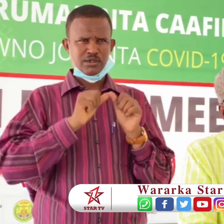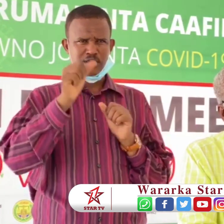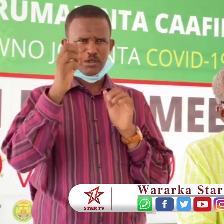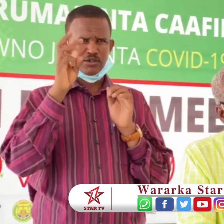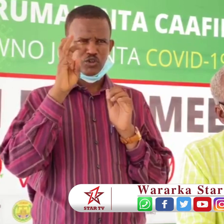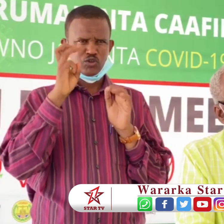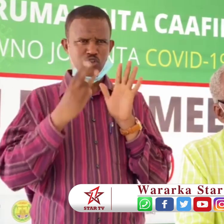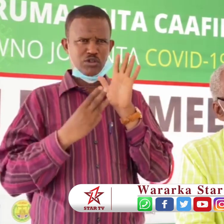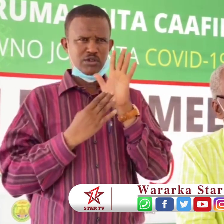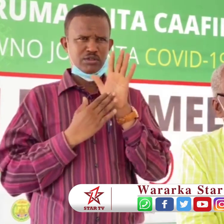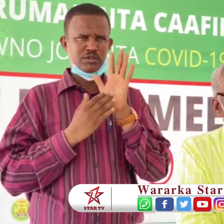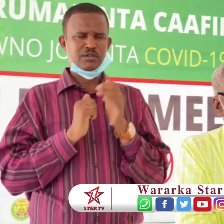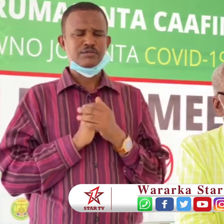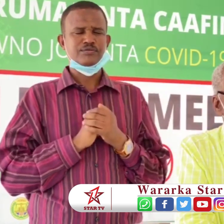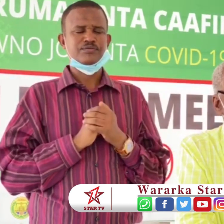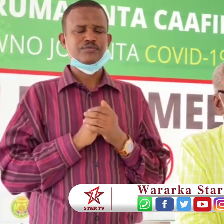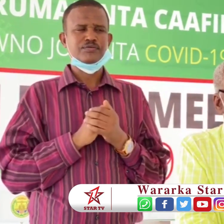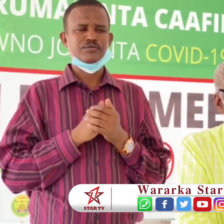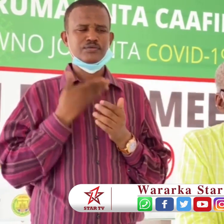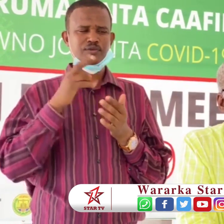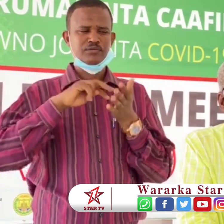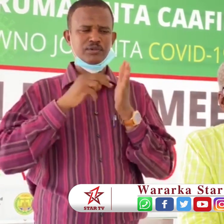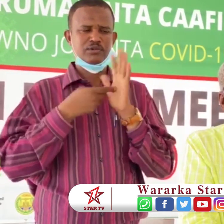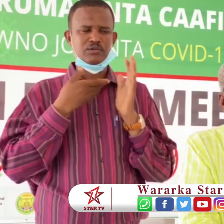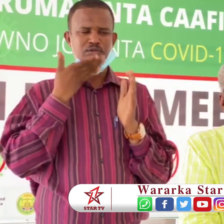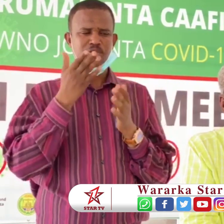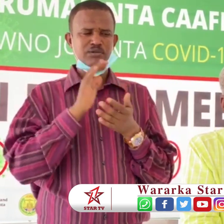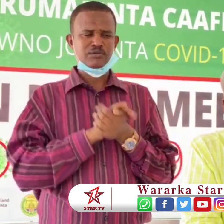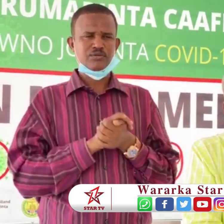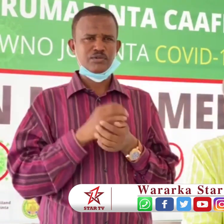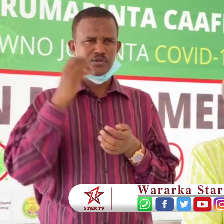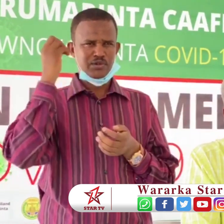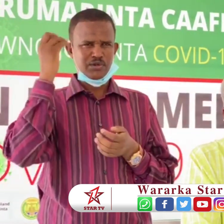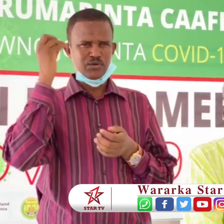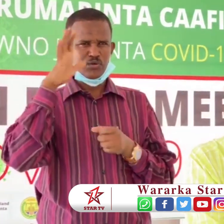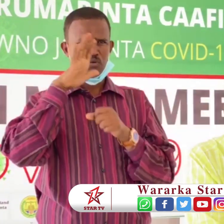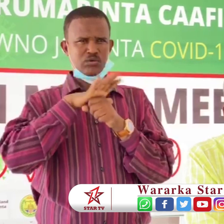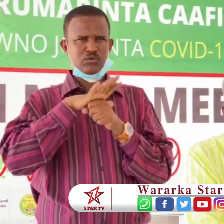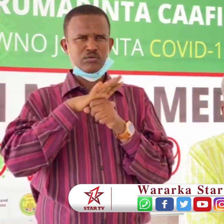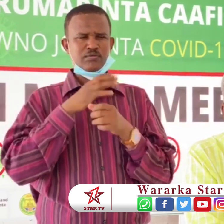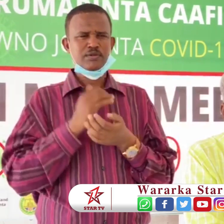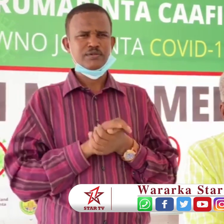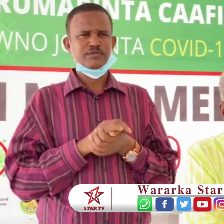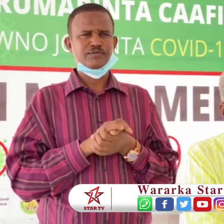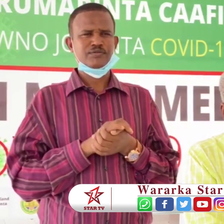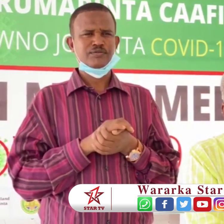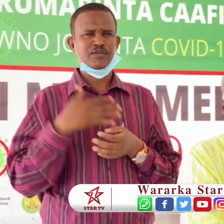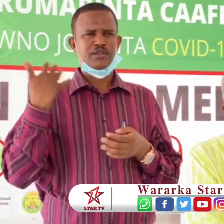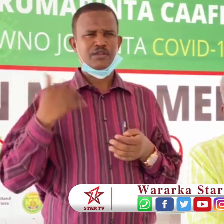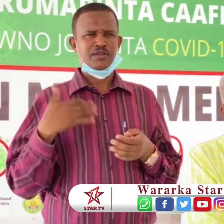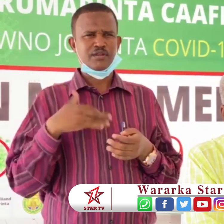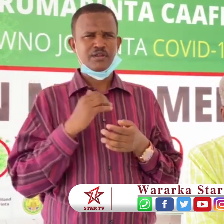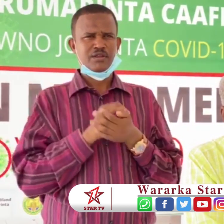jir taasi micnaheedu waxa weeye had iyo jeer cudurka waxa laga helay oo u badan